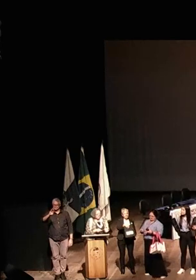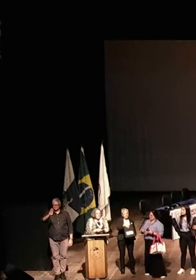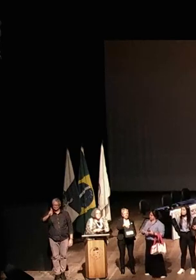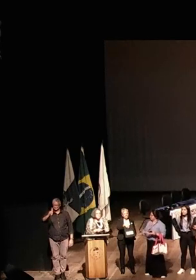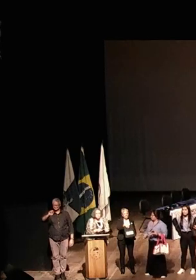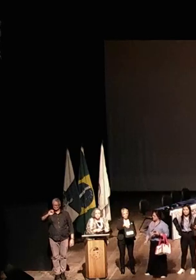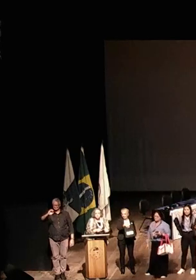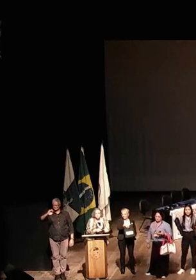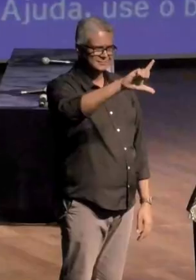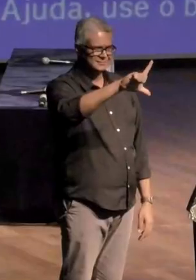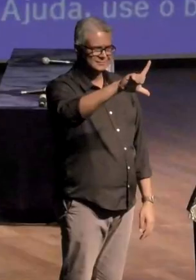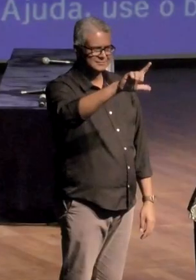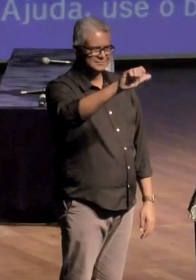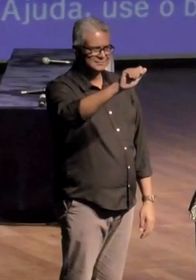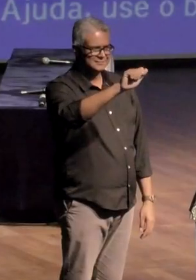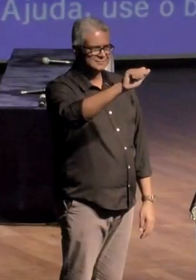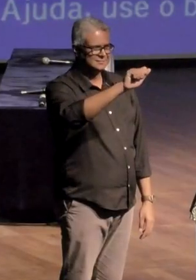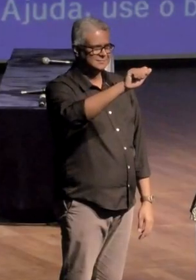velha